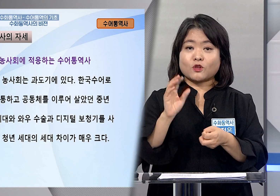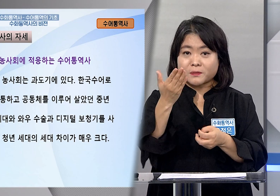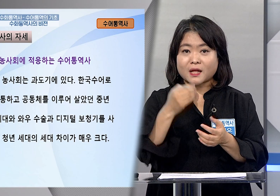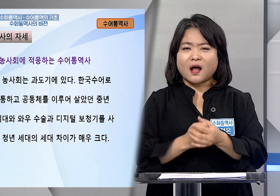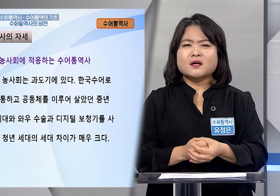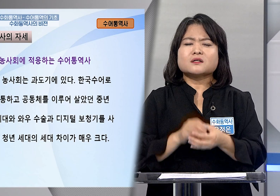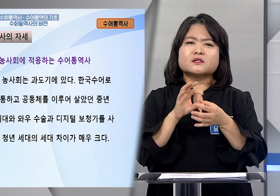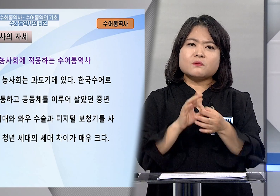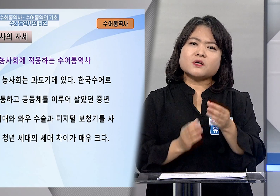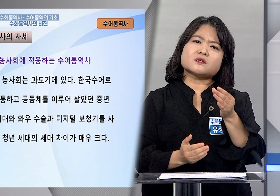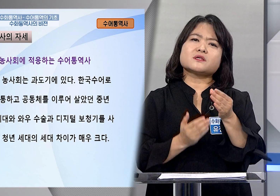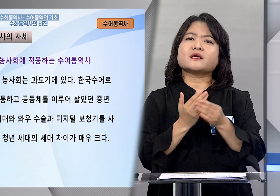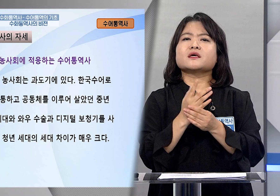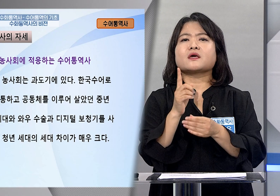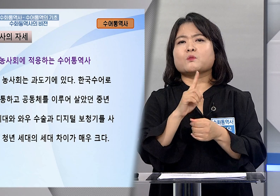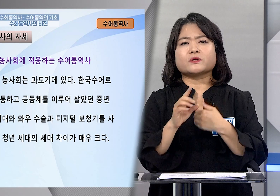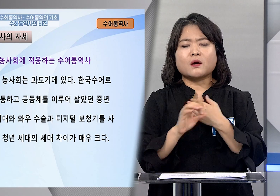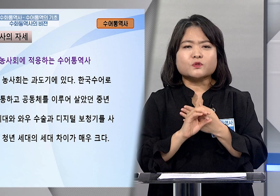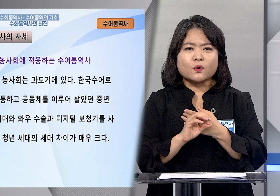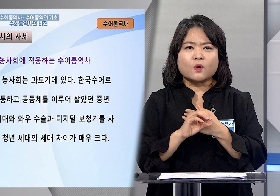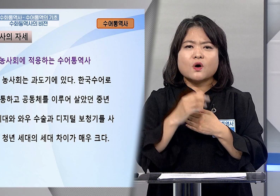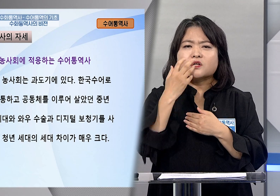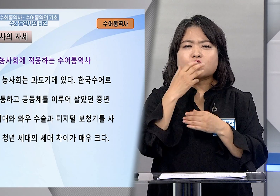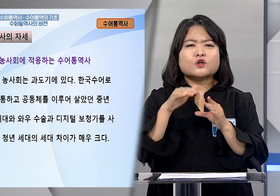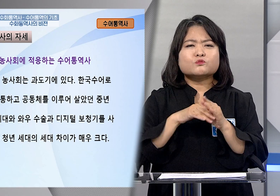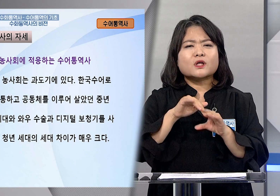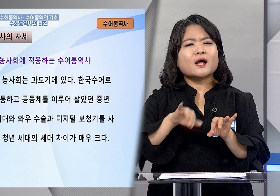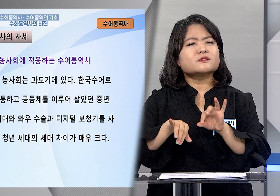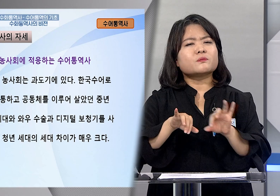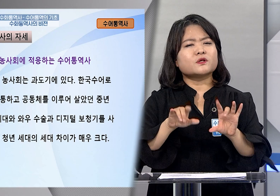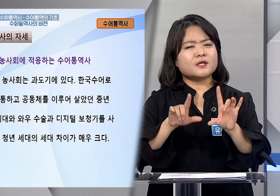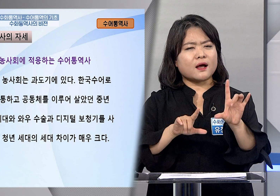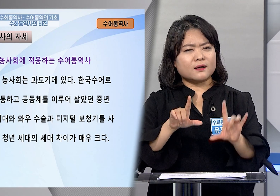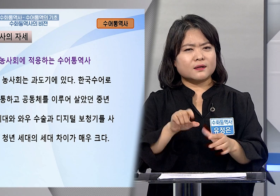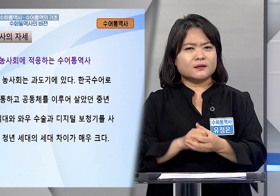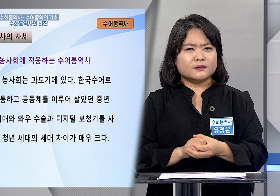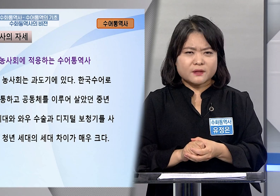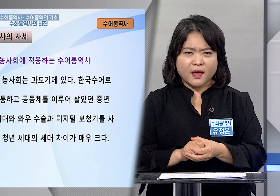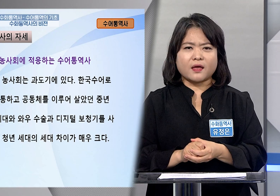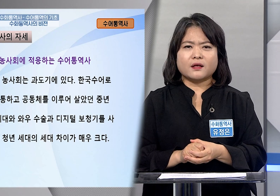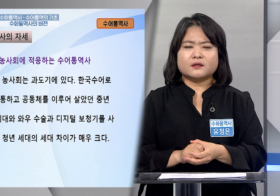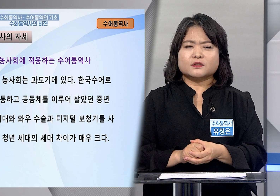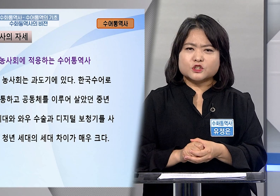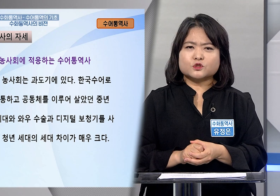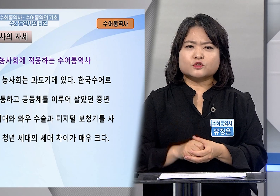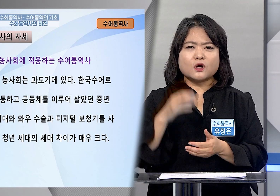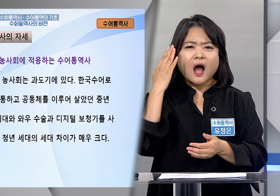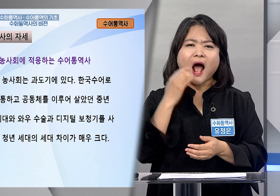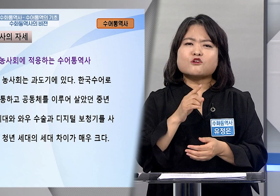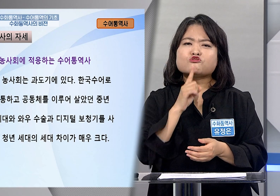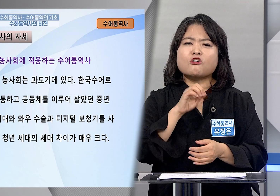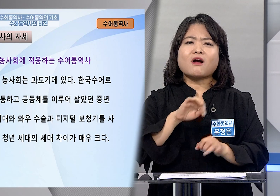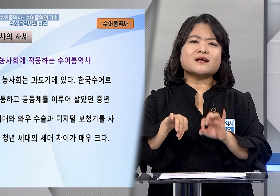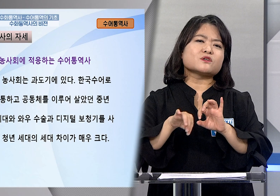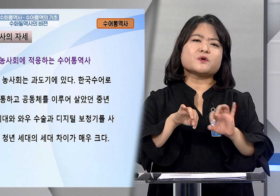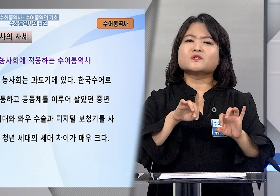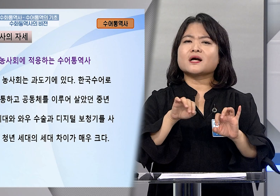됩니다. 그러면서 생긴 게 뭐냐면요. 청인 문화 간섭 현상. 네. 그리고 한국어 간섭